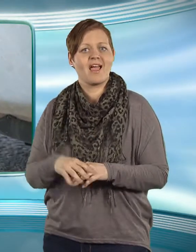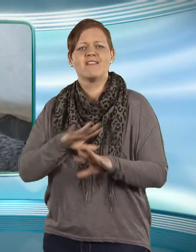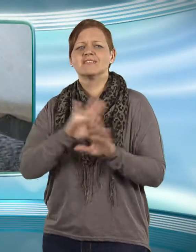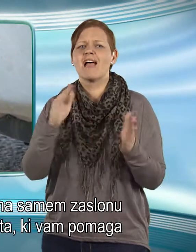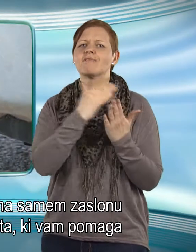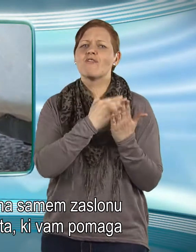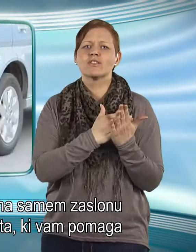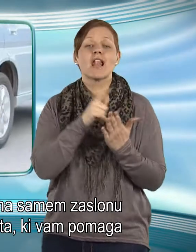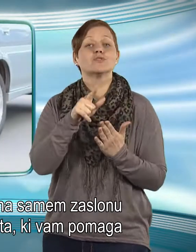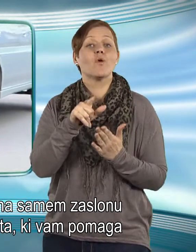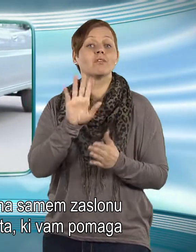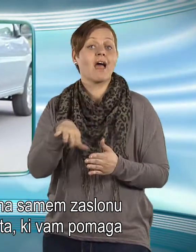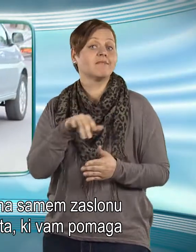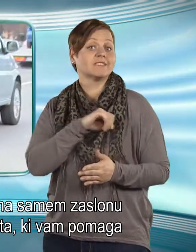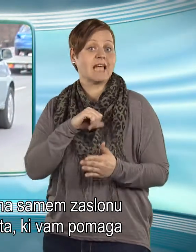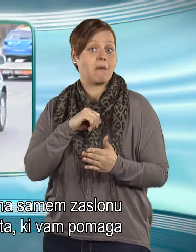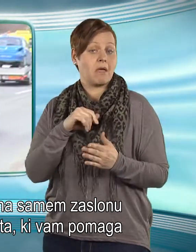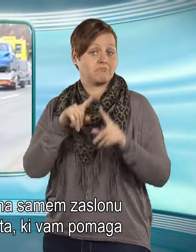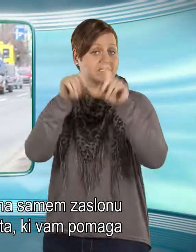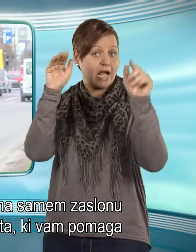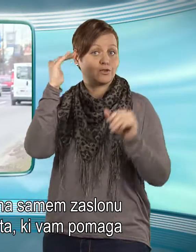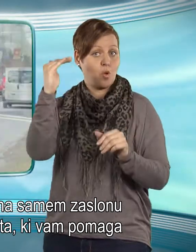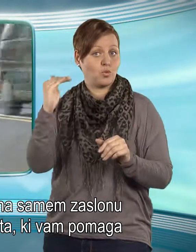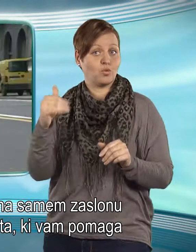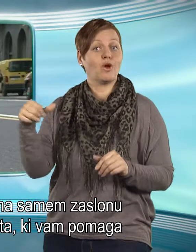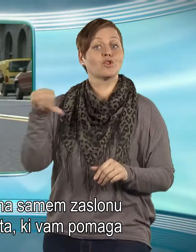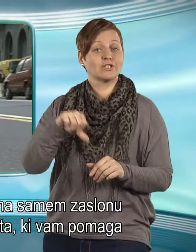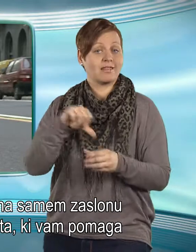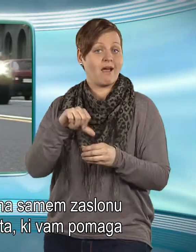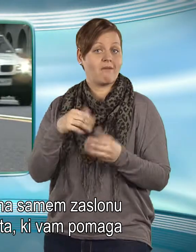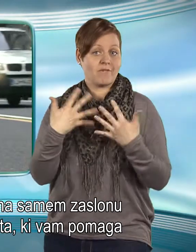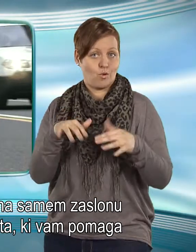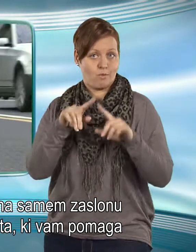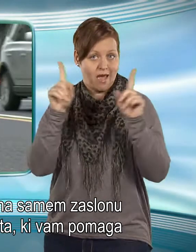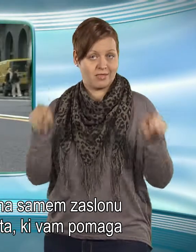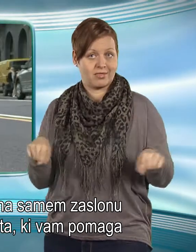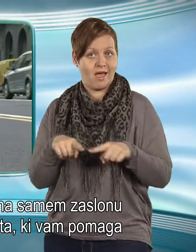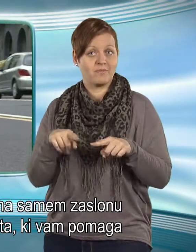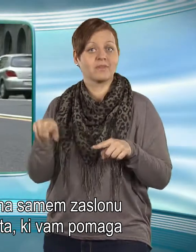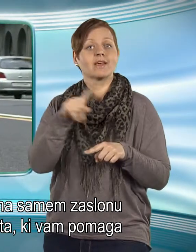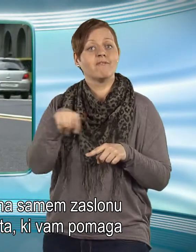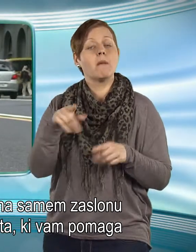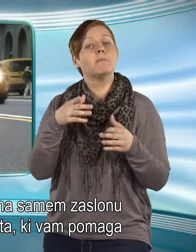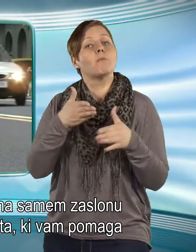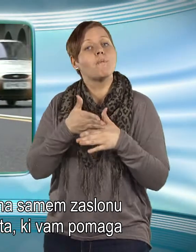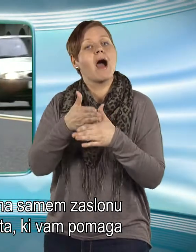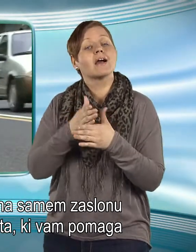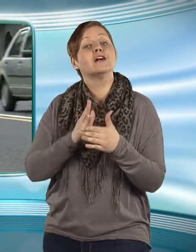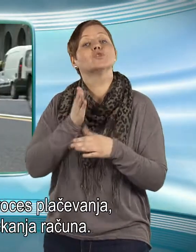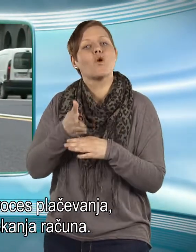Vsa navodila so na samem zaslonu točilnega avtomata, ki vam pomaga skozi celoten proces plačevanja,